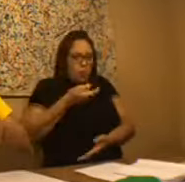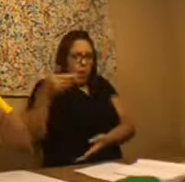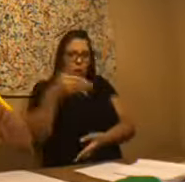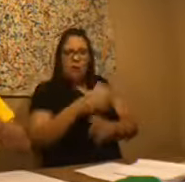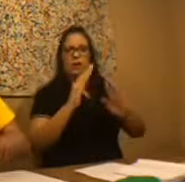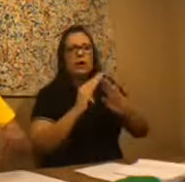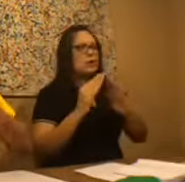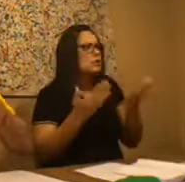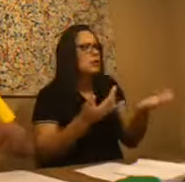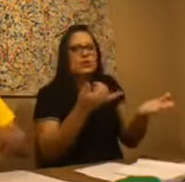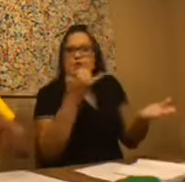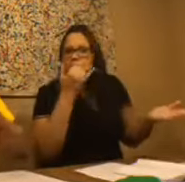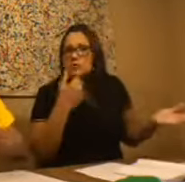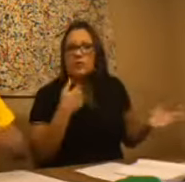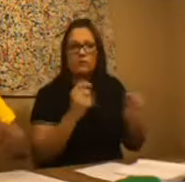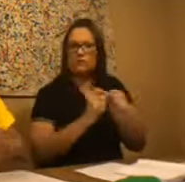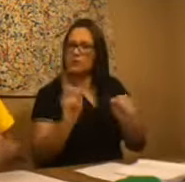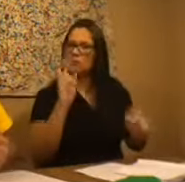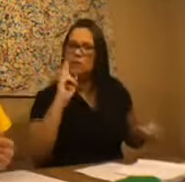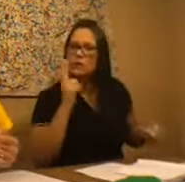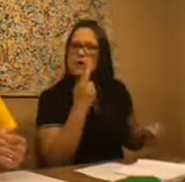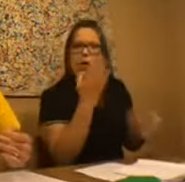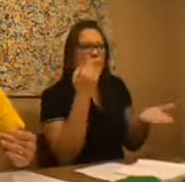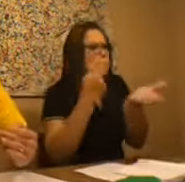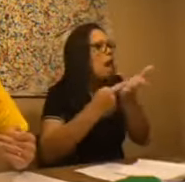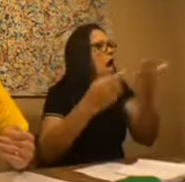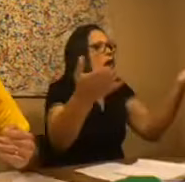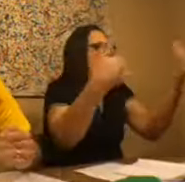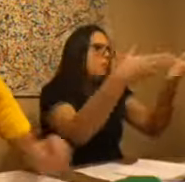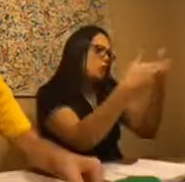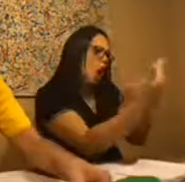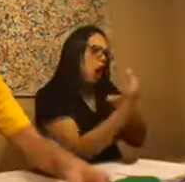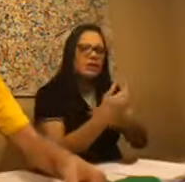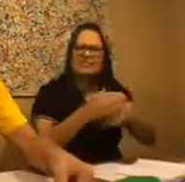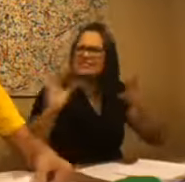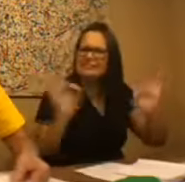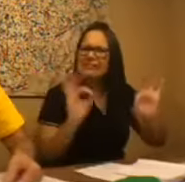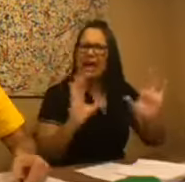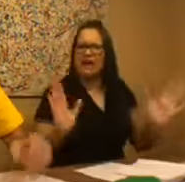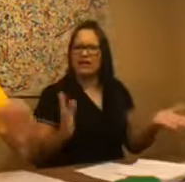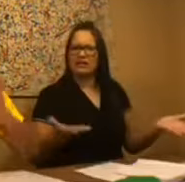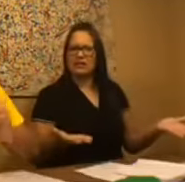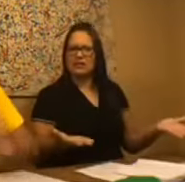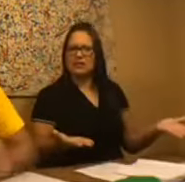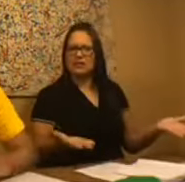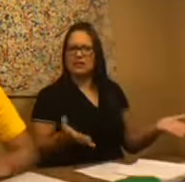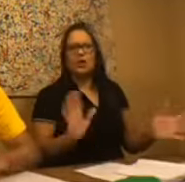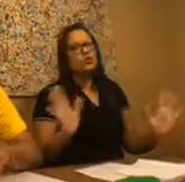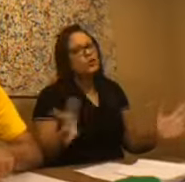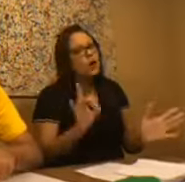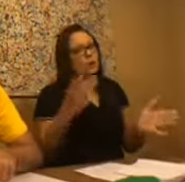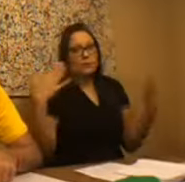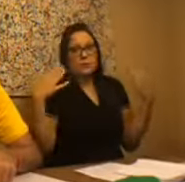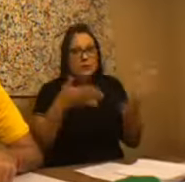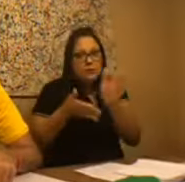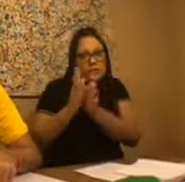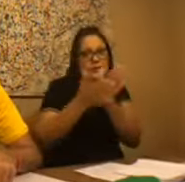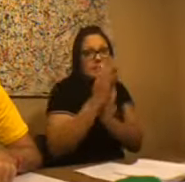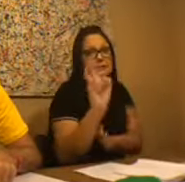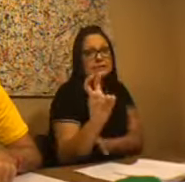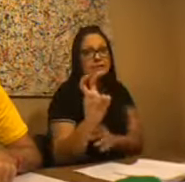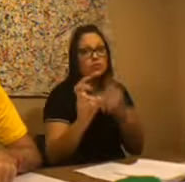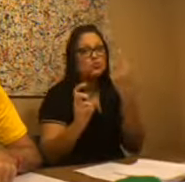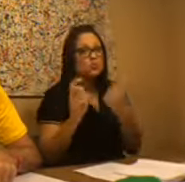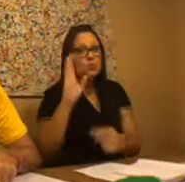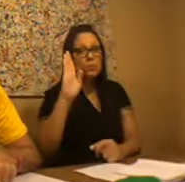fiz jantar em almoço com ninguém de apenas cinco saídas o vovô no